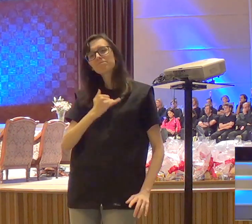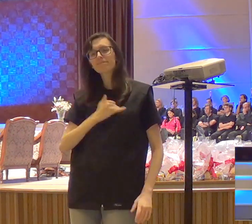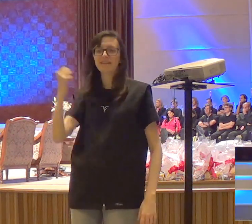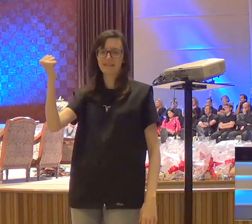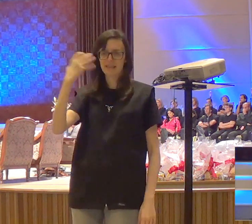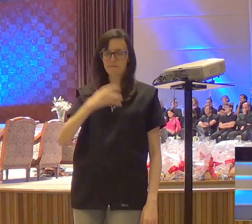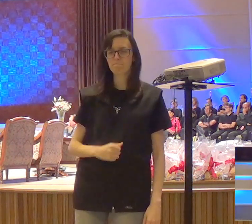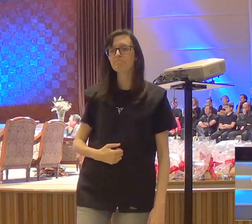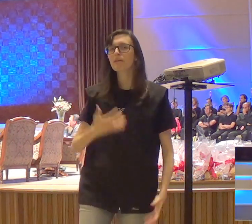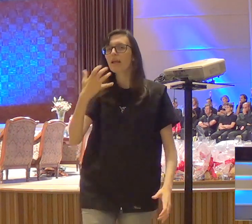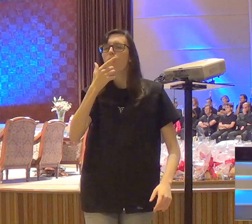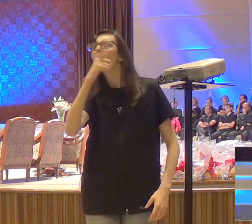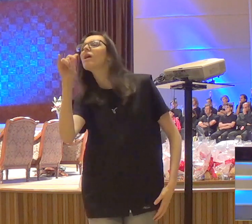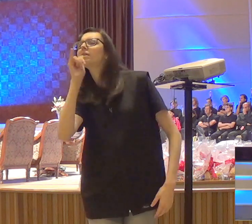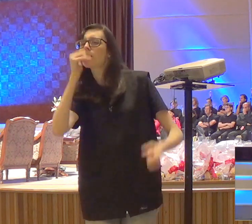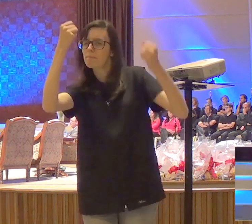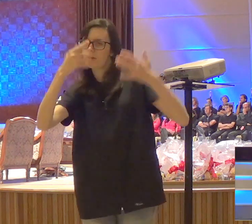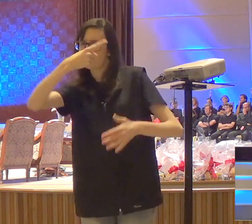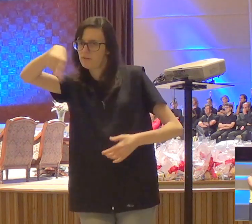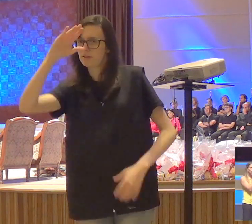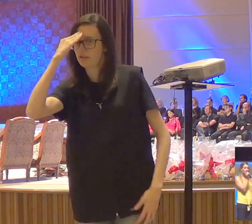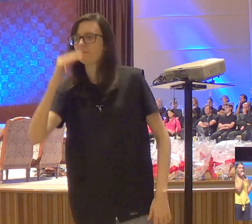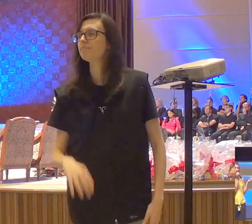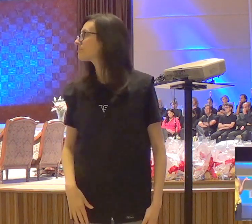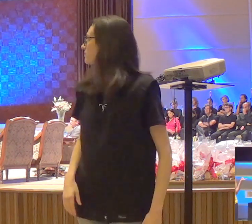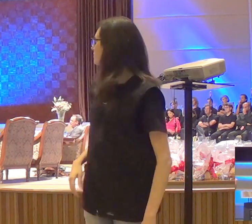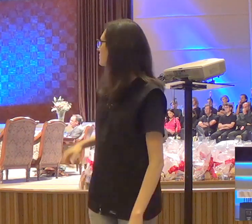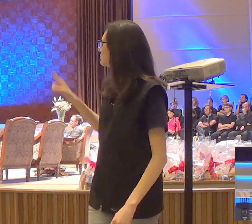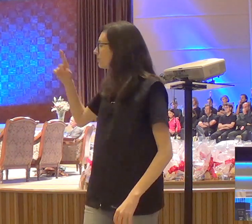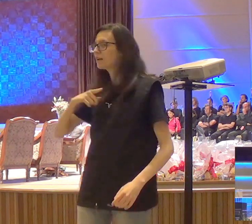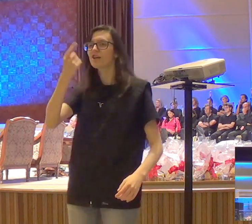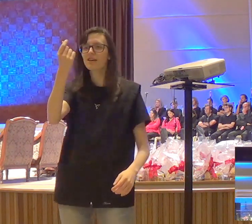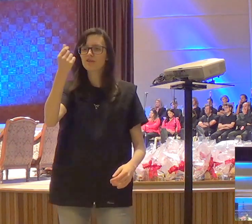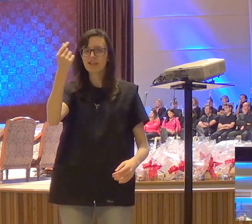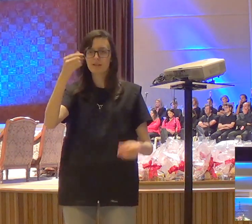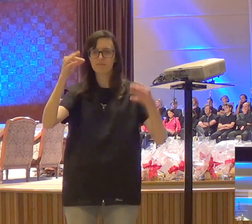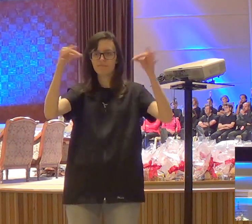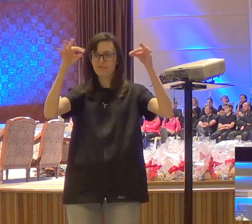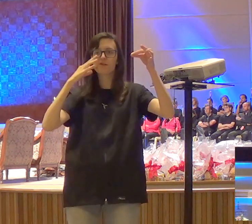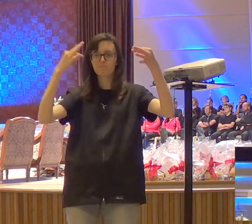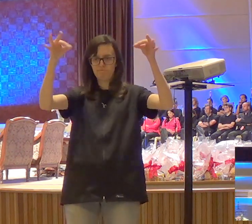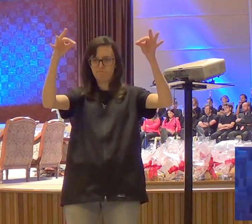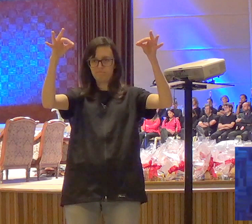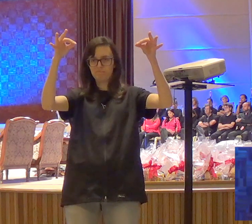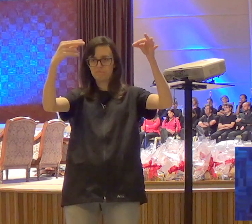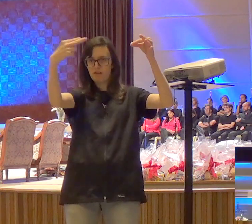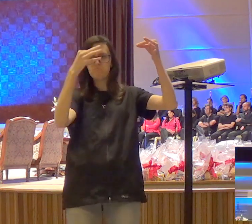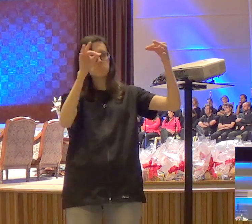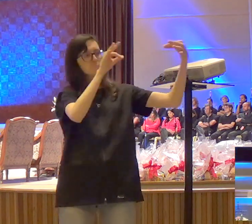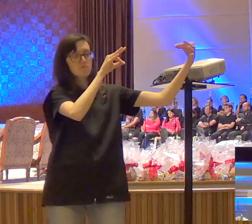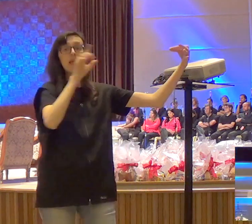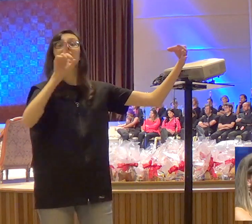Mais exemplo para você entender. You see this? Você vê essa nota? Nice, crisp, 100. Bem